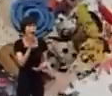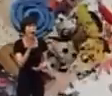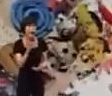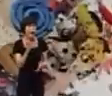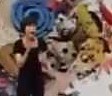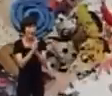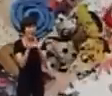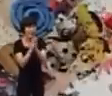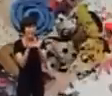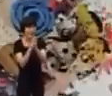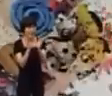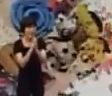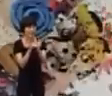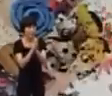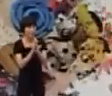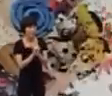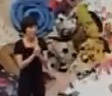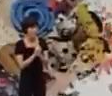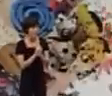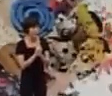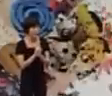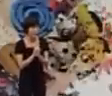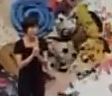唔該。